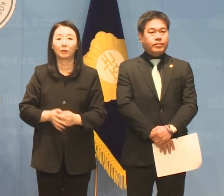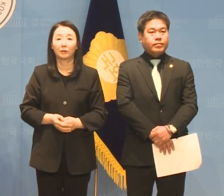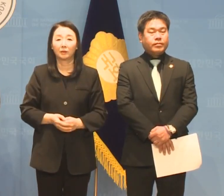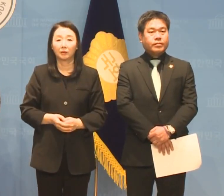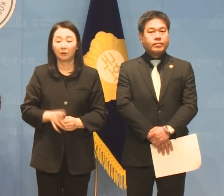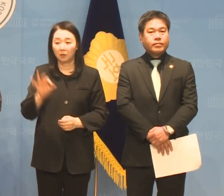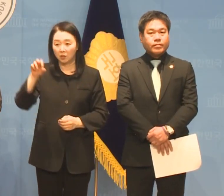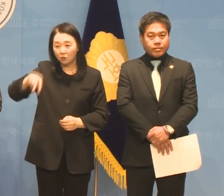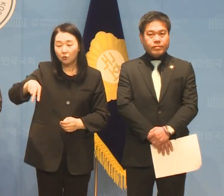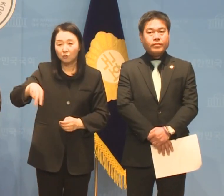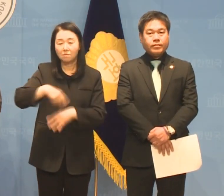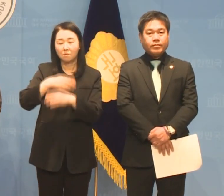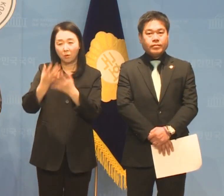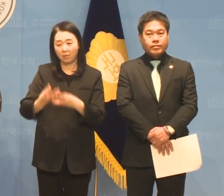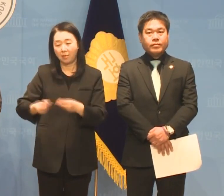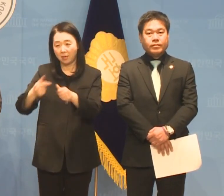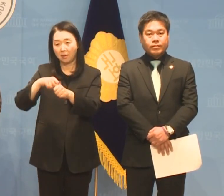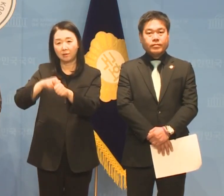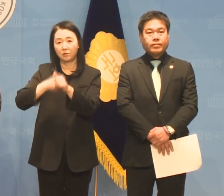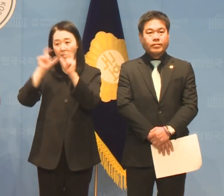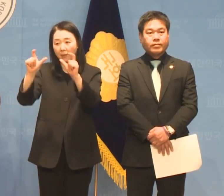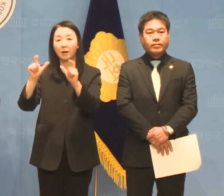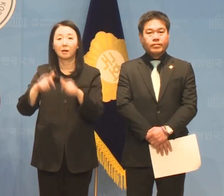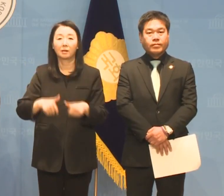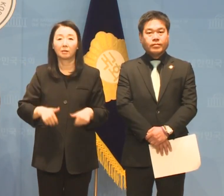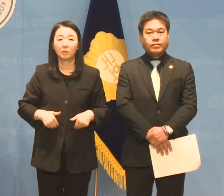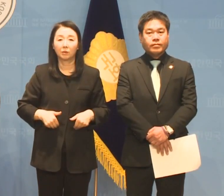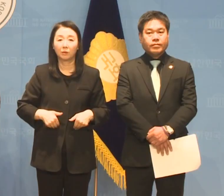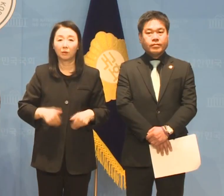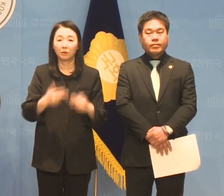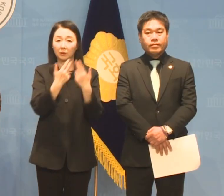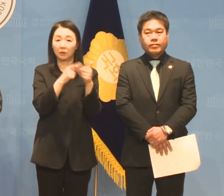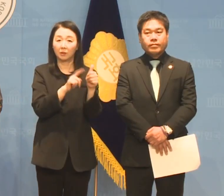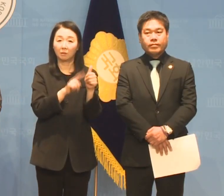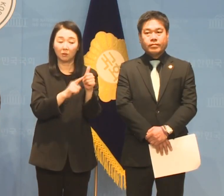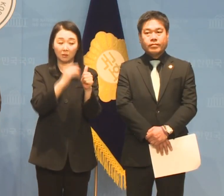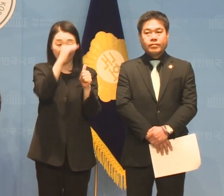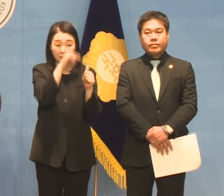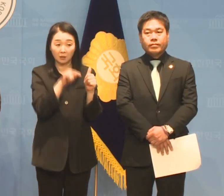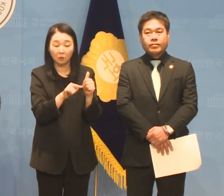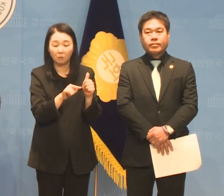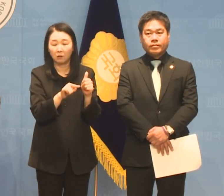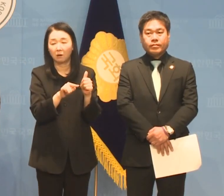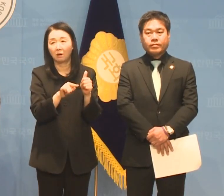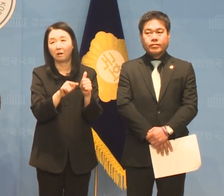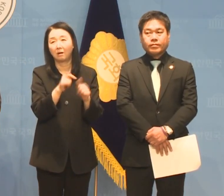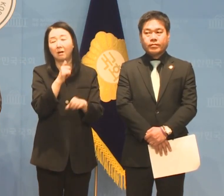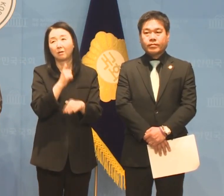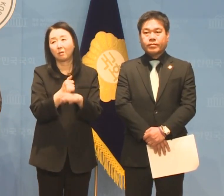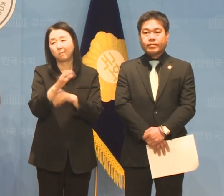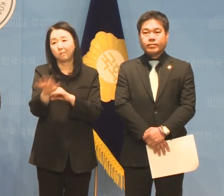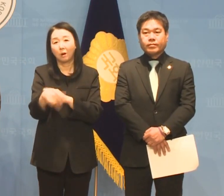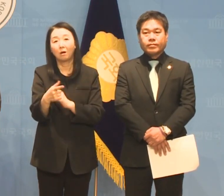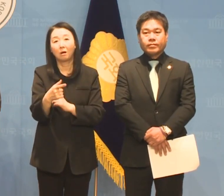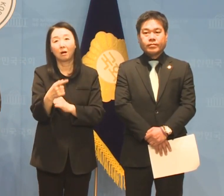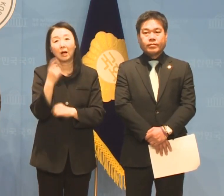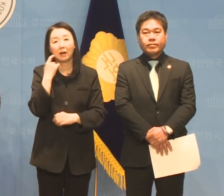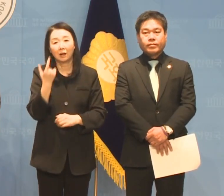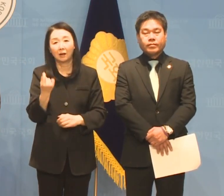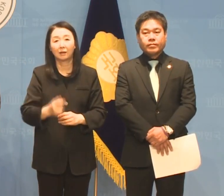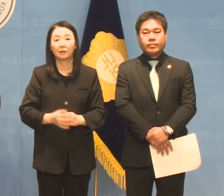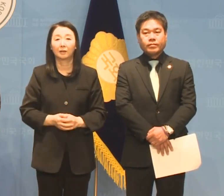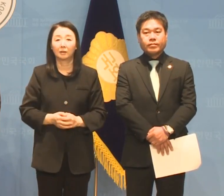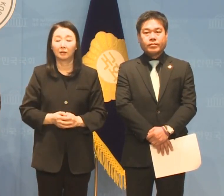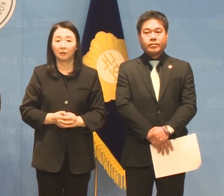유동규를 일벌백계로 처벌을 해야 됩니다. 이재명 대표에 대한 발언 부분도 터무니없는 허위 발언입니다.